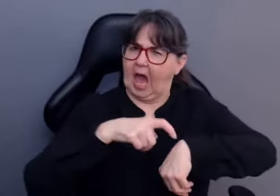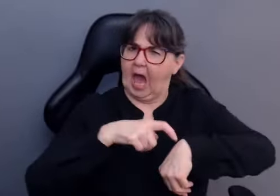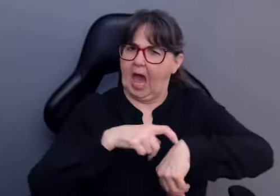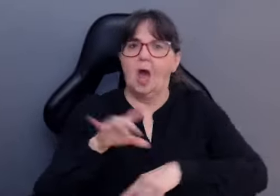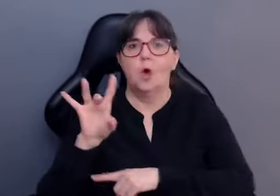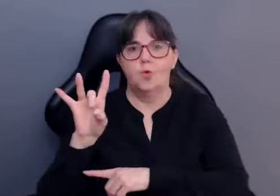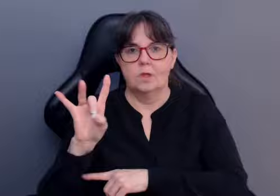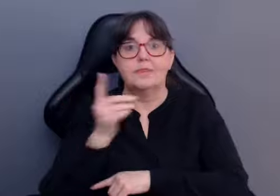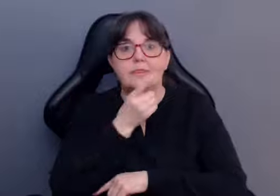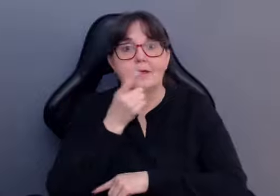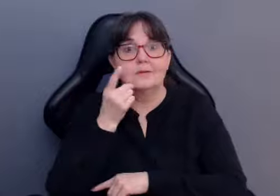décembre 2021.